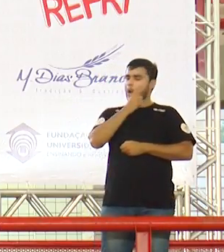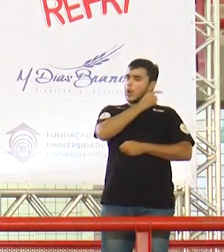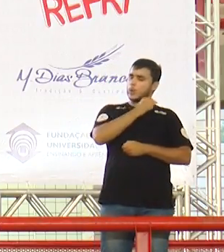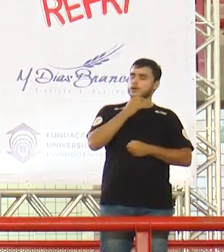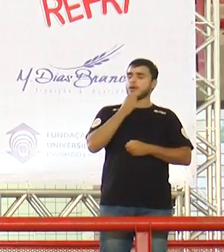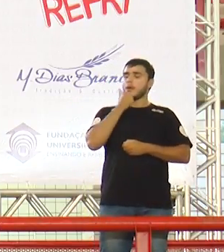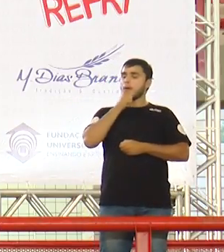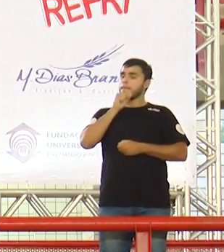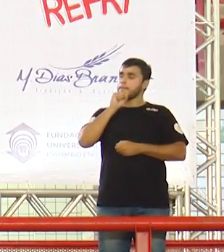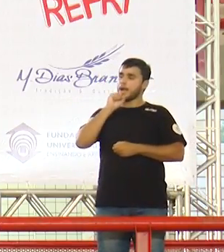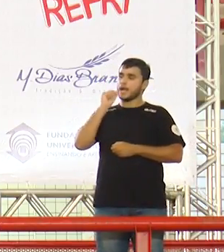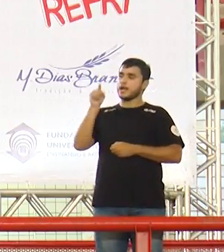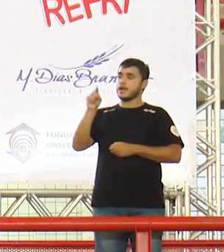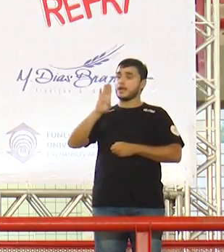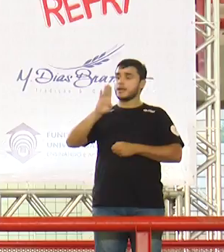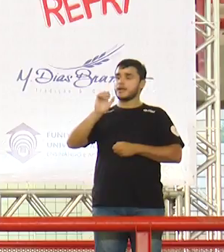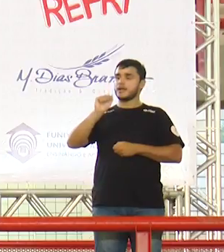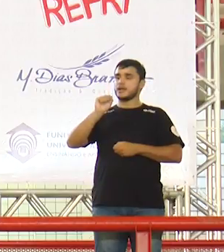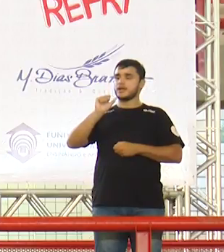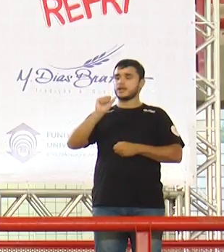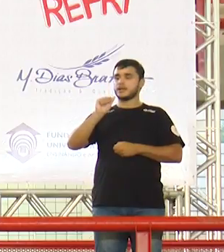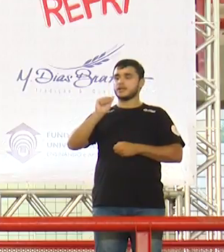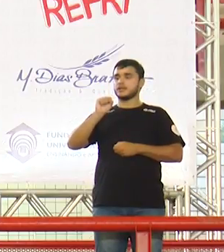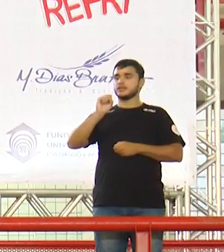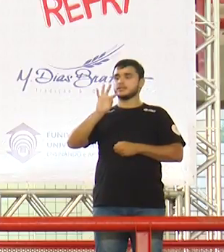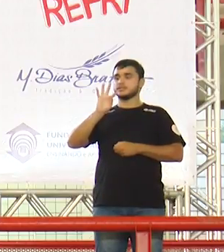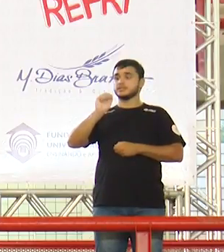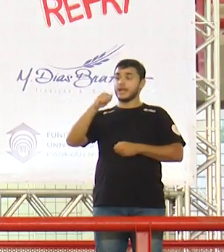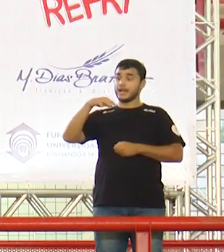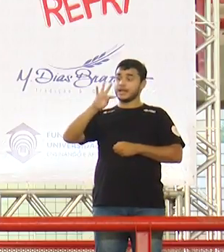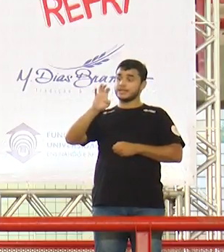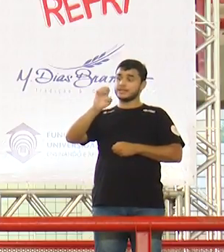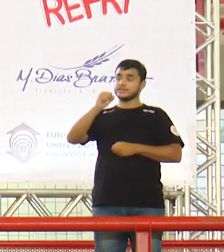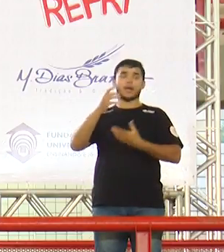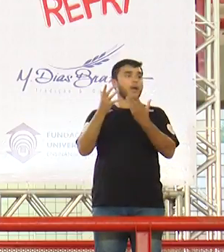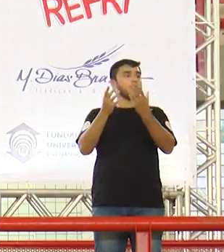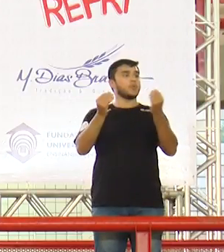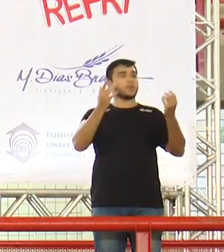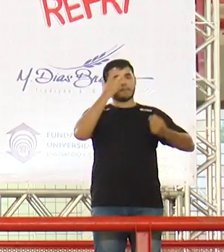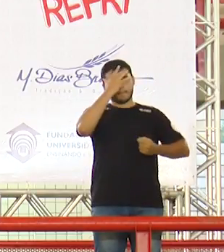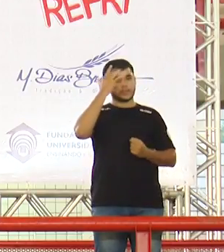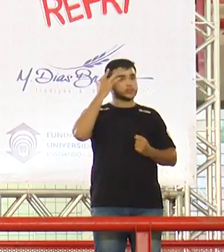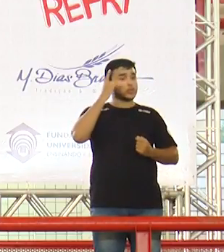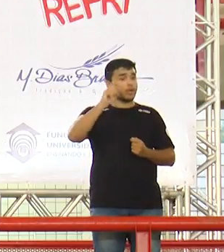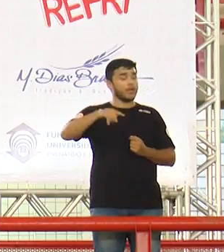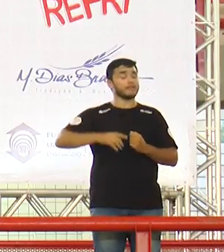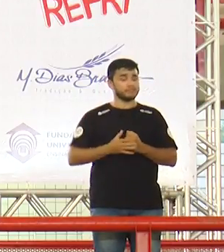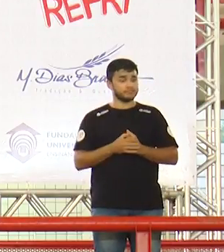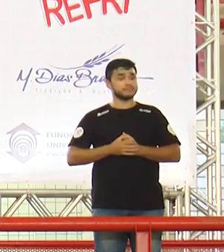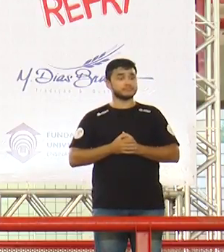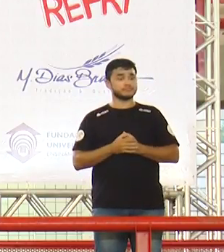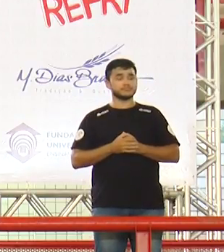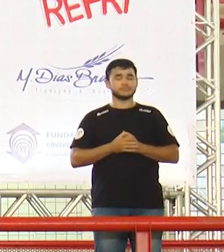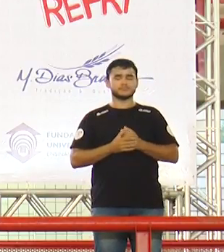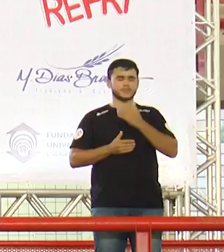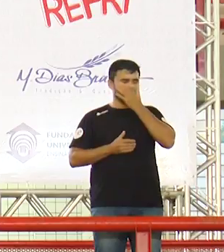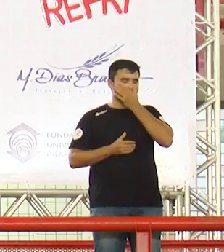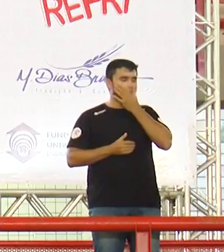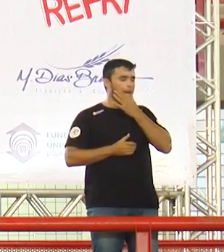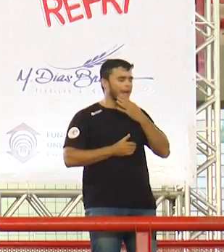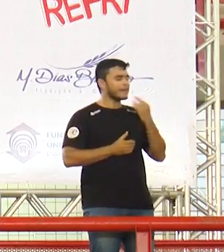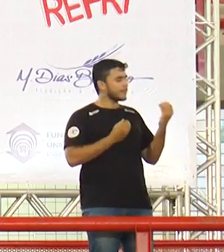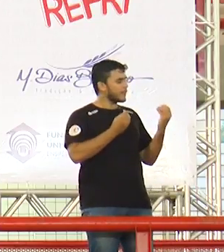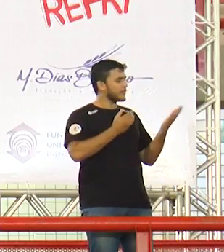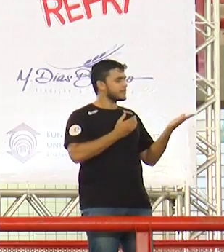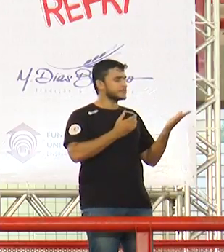poxa, bastantes pessoas. E a mamãe, eu podia ter